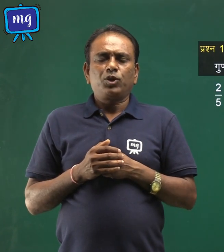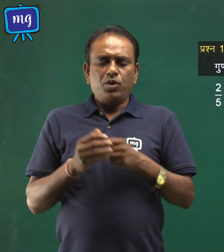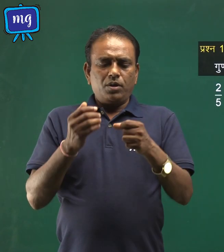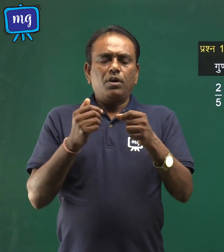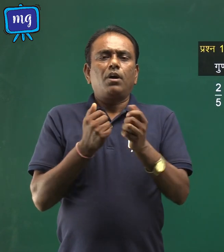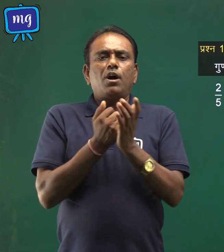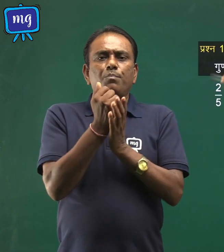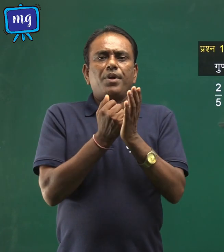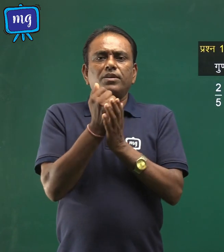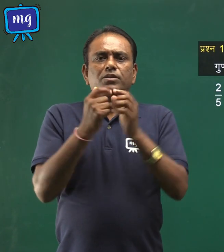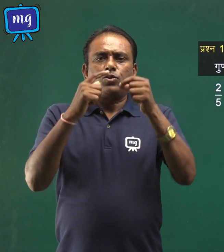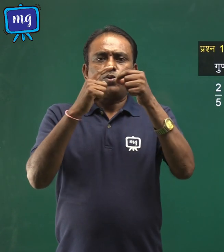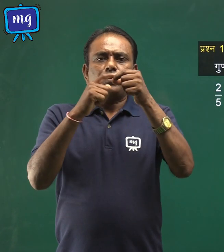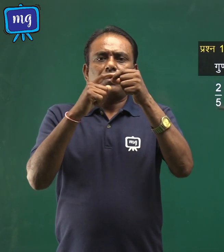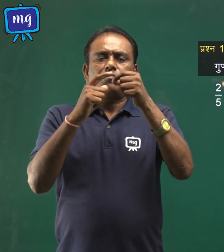अभ्यास प्रश्न,